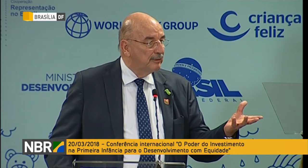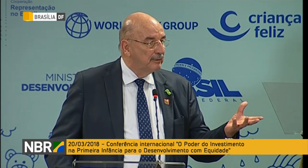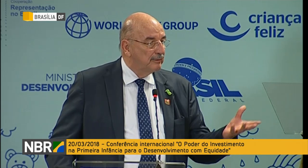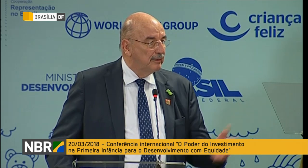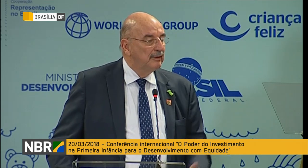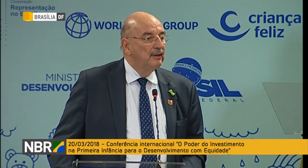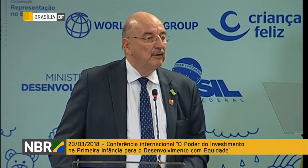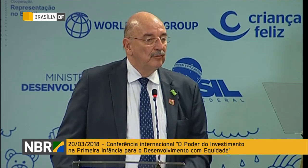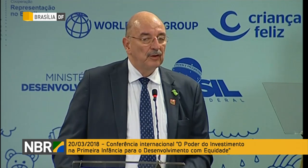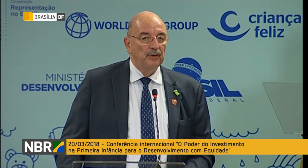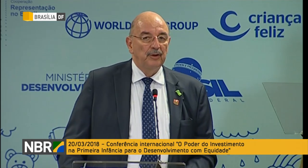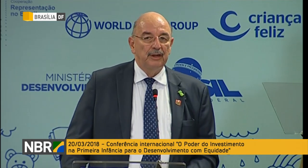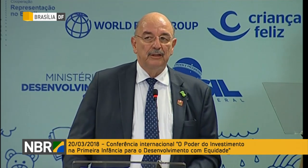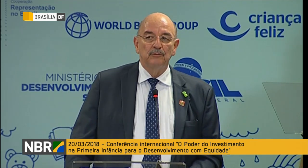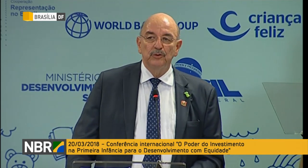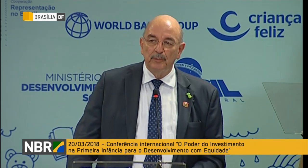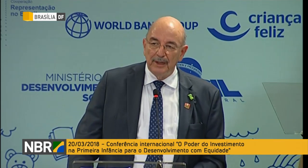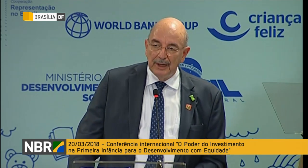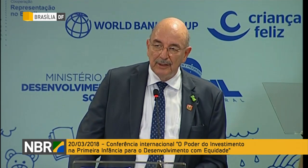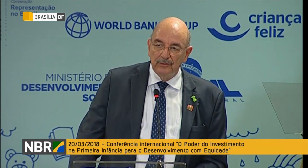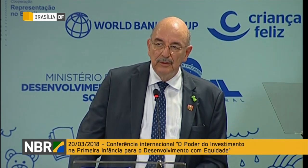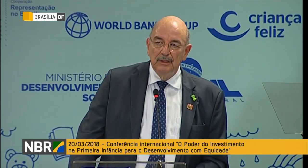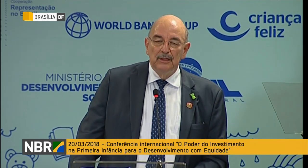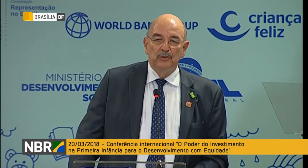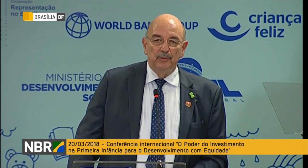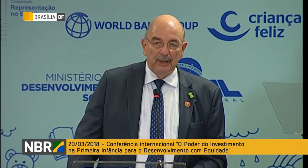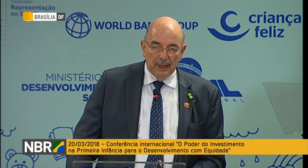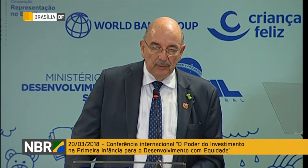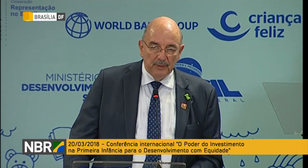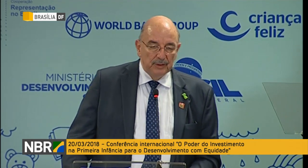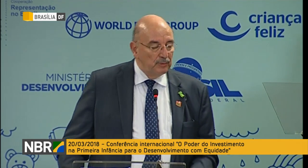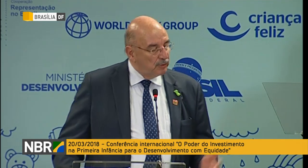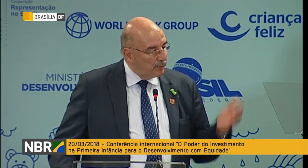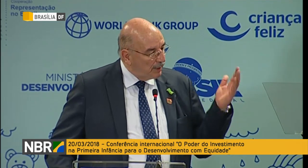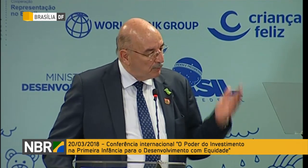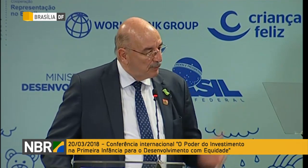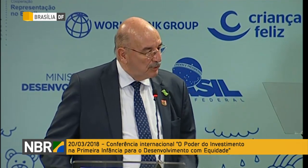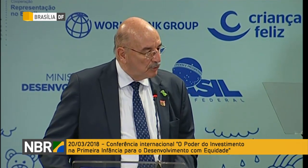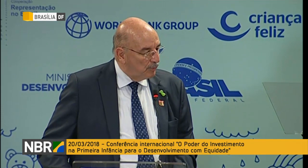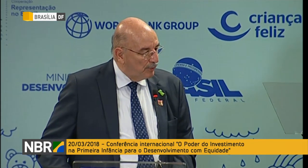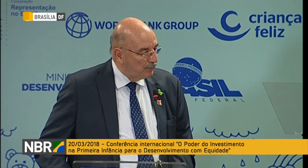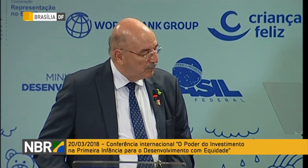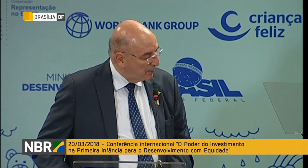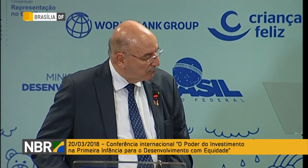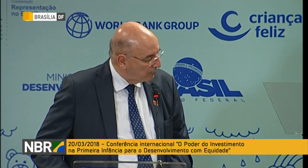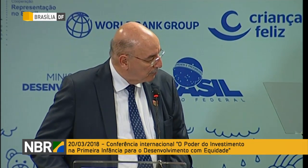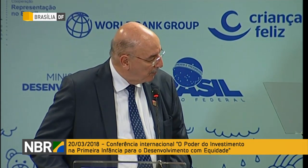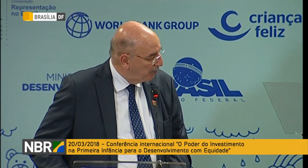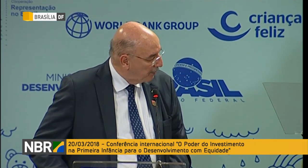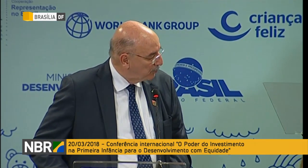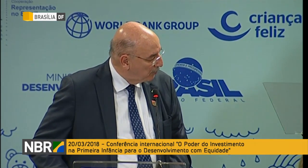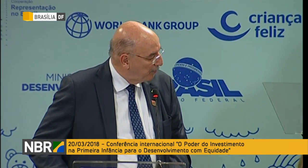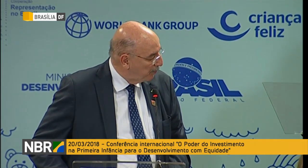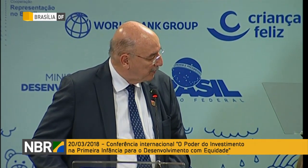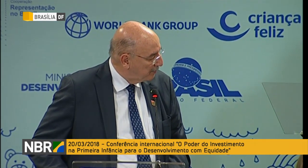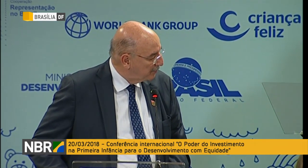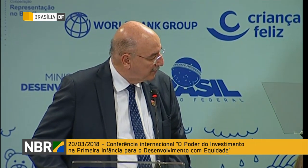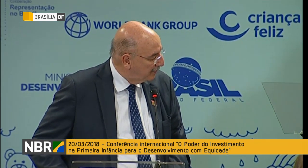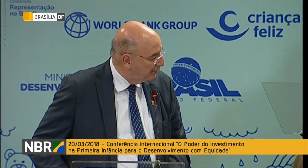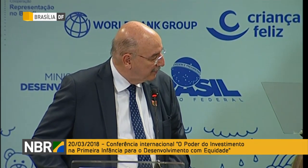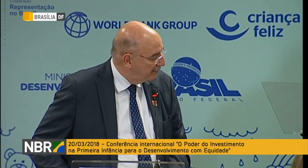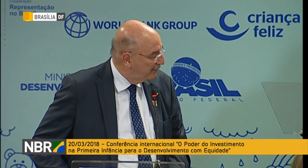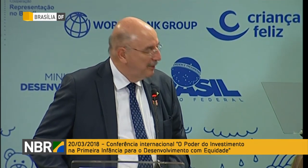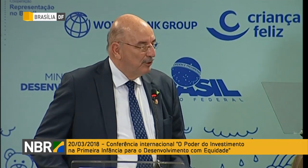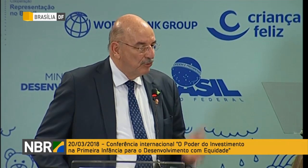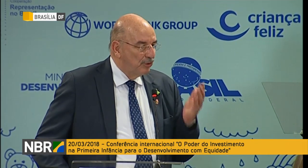maior ainda. Né? Um valor maior ainda. Muito obrigado, presidente. Muito obrigado, presidente Juan Manuel Santos, né, pela sua presença